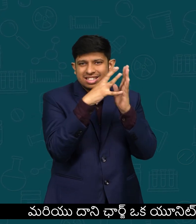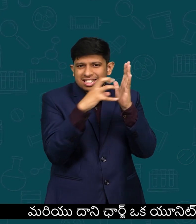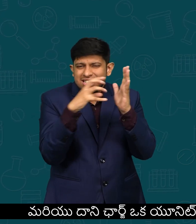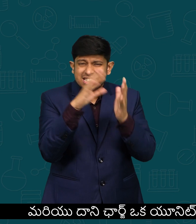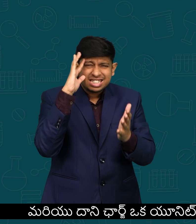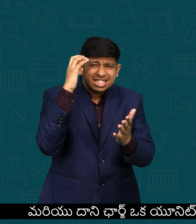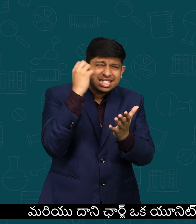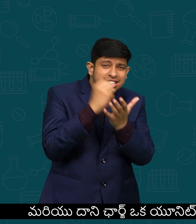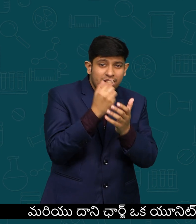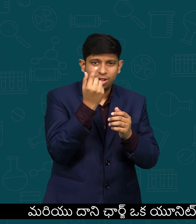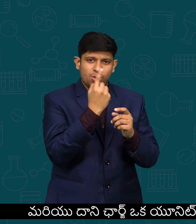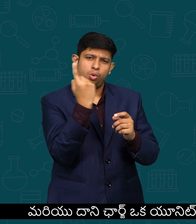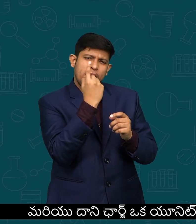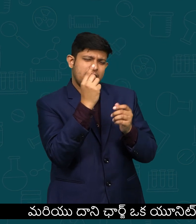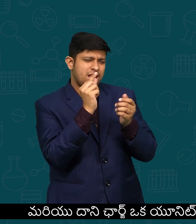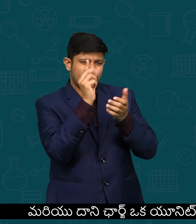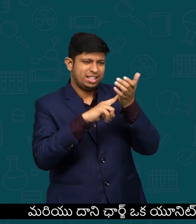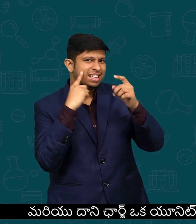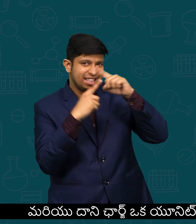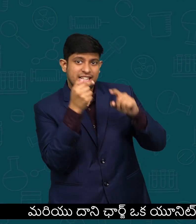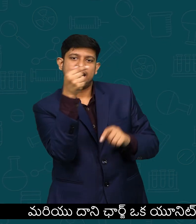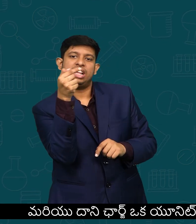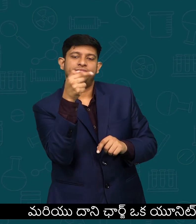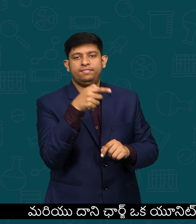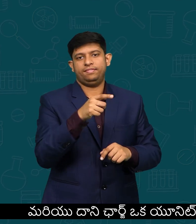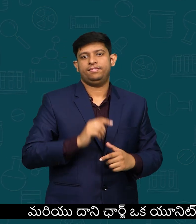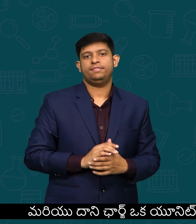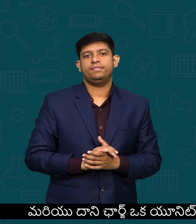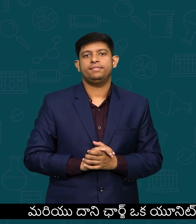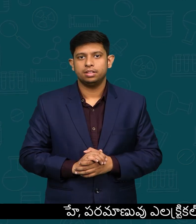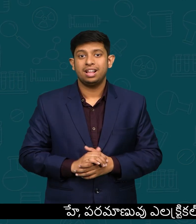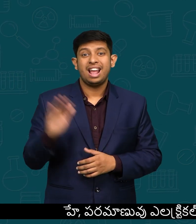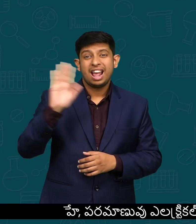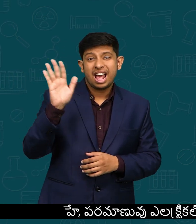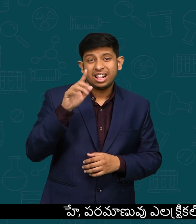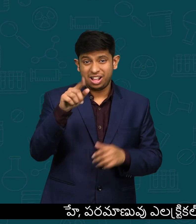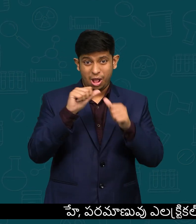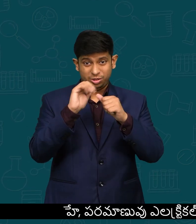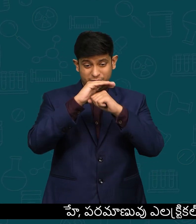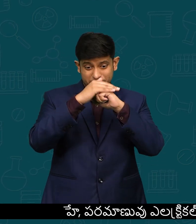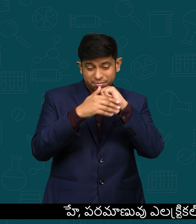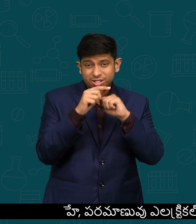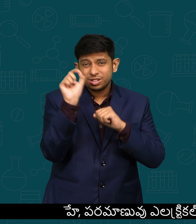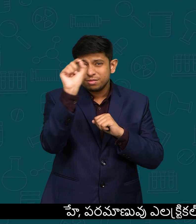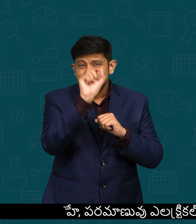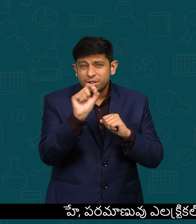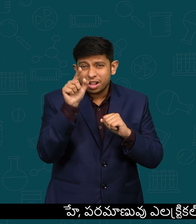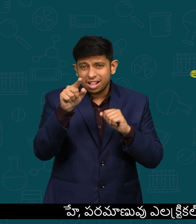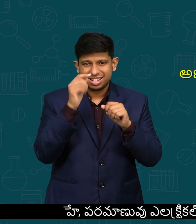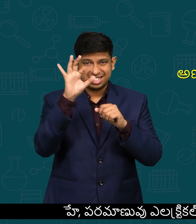యూనిట్ ప్రతికూలంగా పరిగణించబడుతుంది. హే, పరమాణువు ఎలక్ట్రికల్ న్యూట్రల్